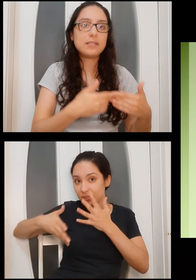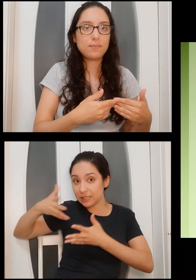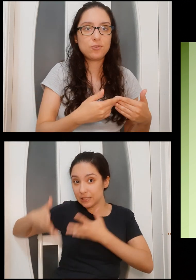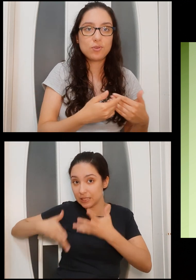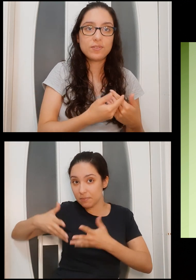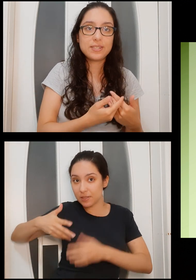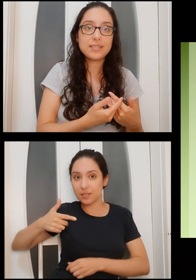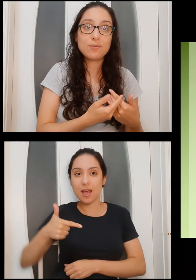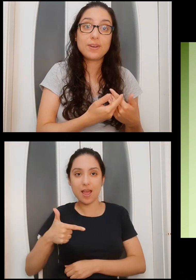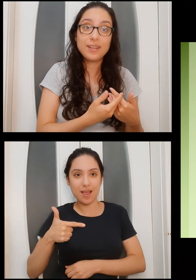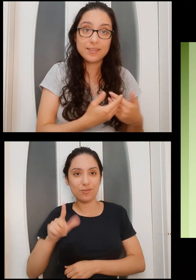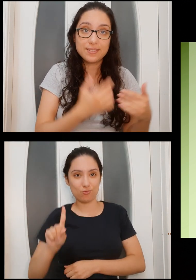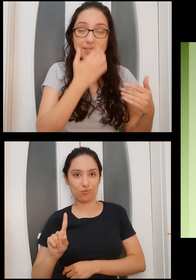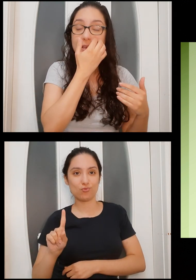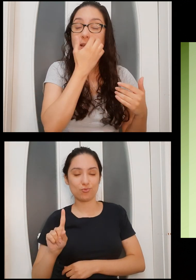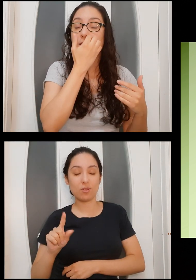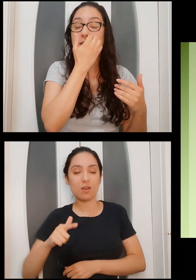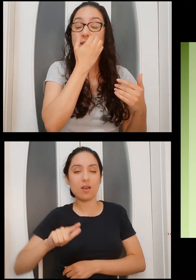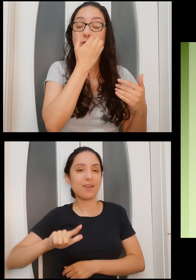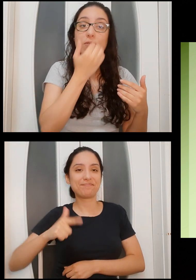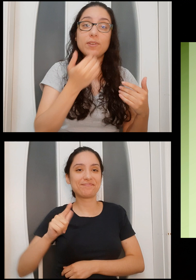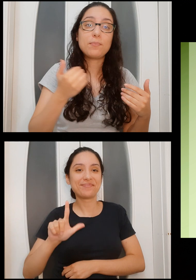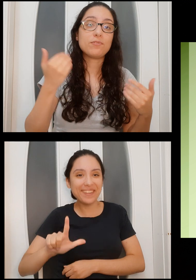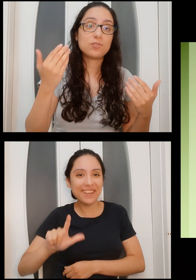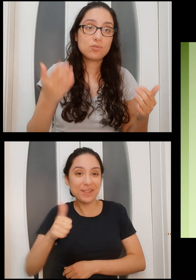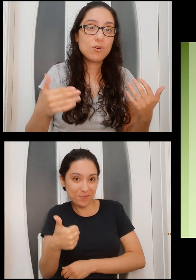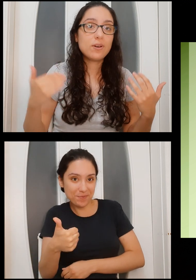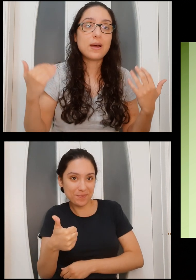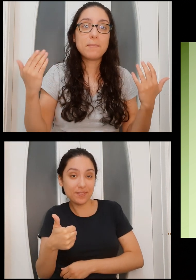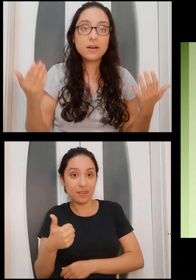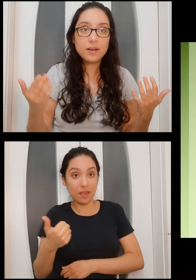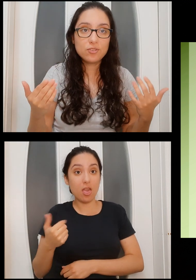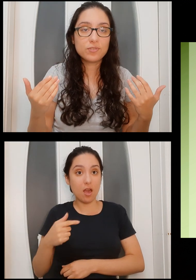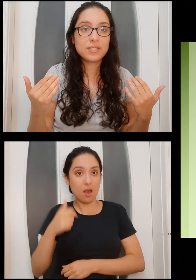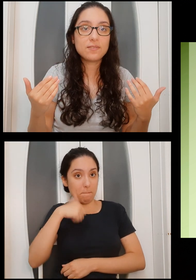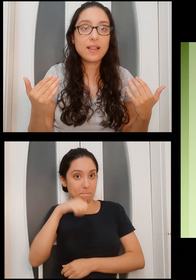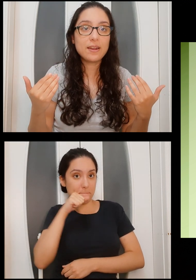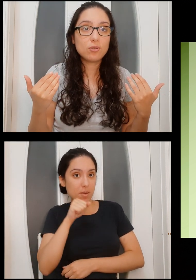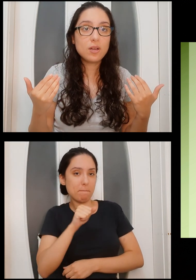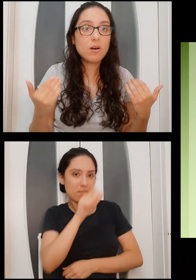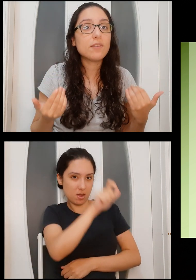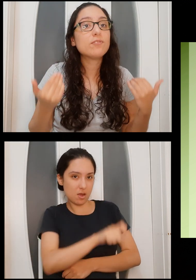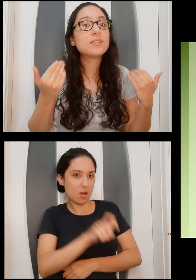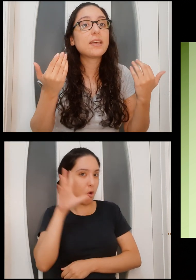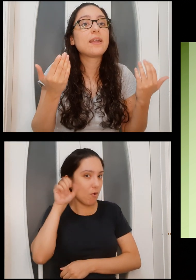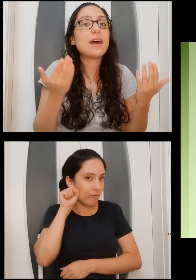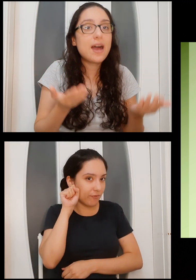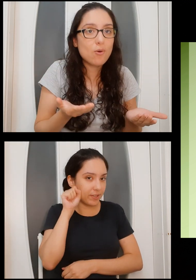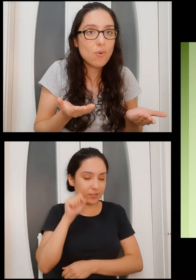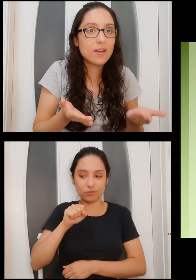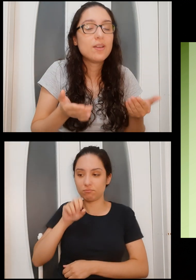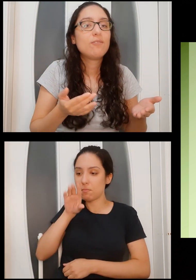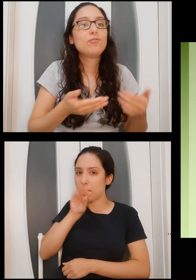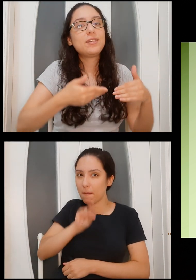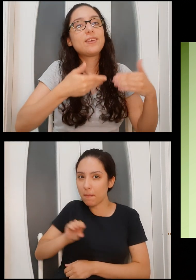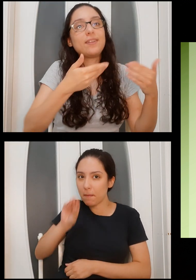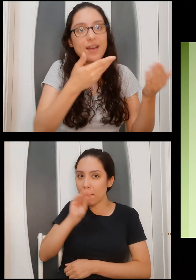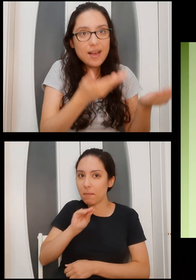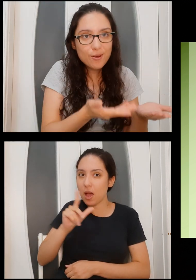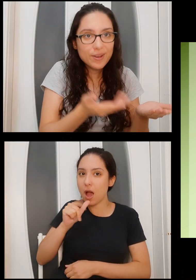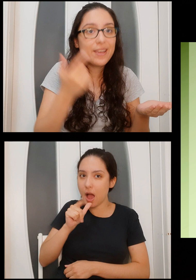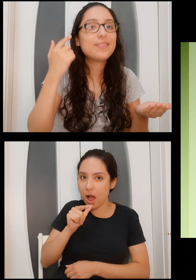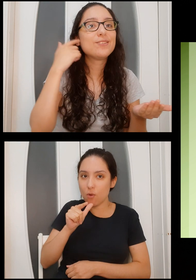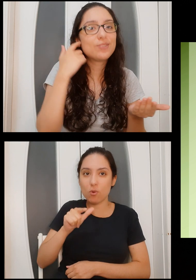voltando no exemplo de quando vocês eram crianças, vocês ouvem a professora, a mãe de vocês falarem toda hora, você quer água? Você